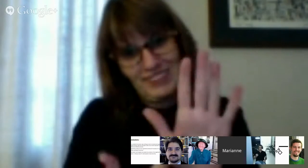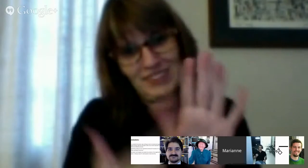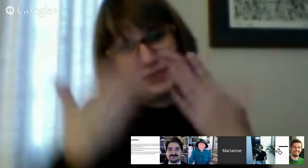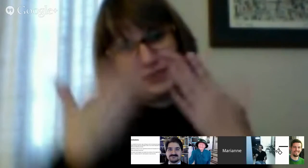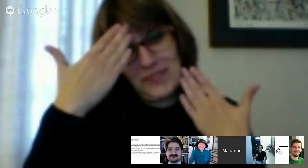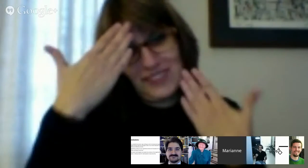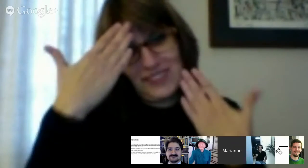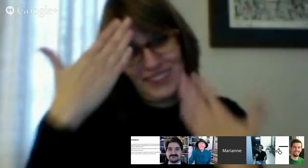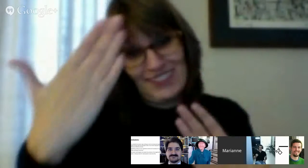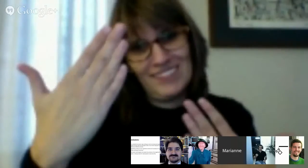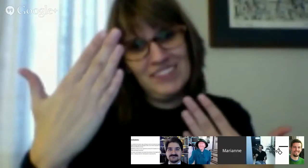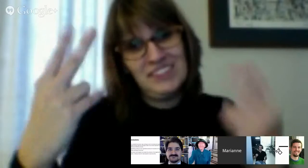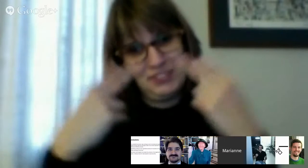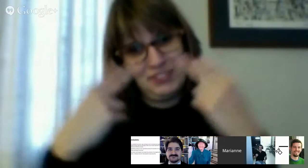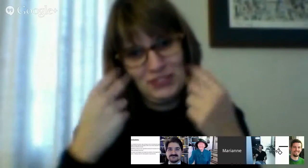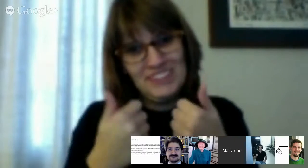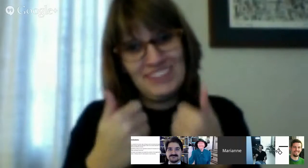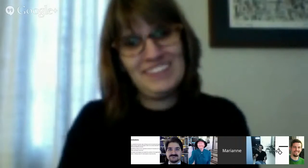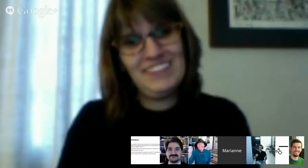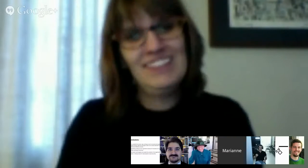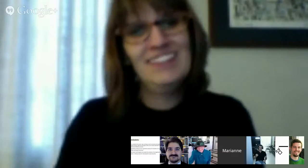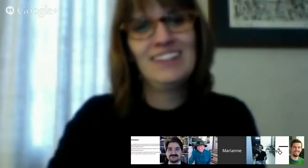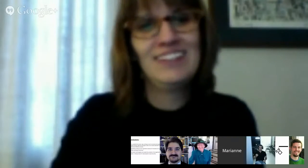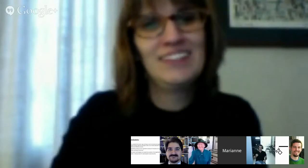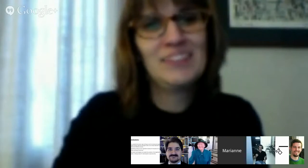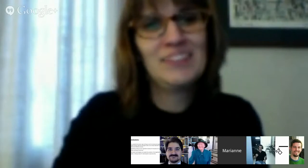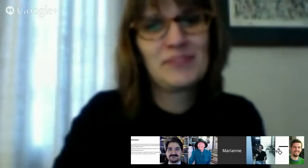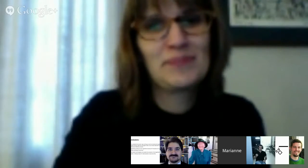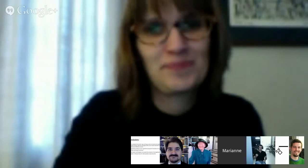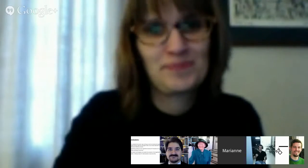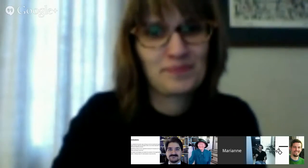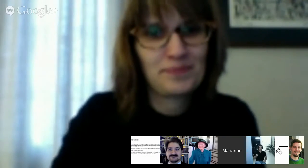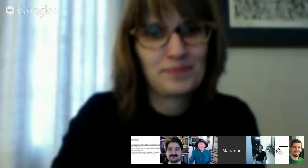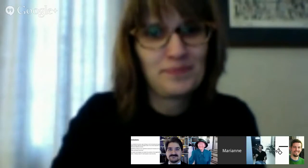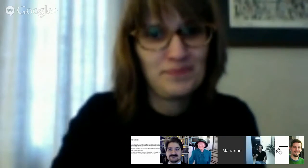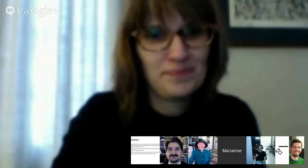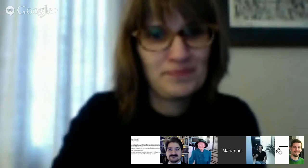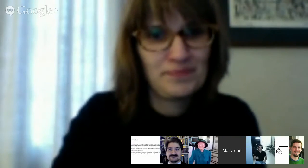Acho que é isso. Obrigado pela atenção.